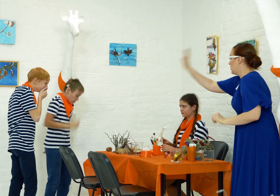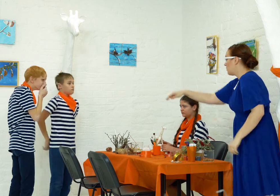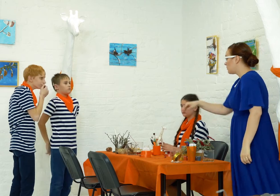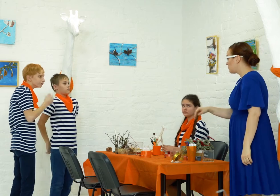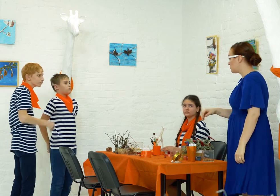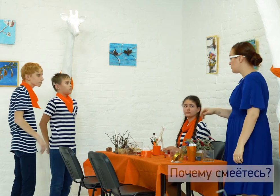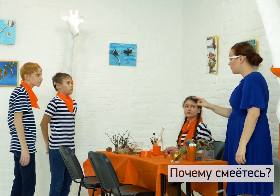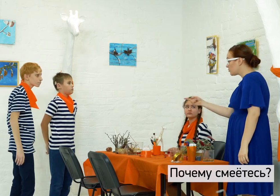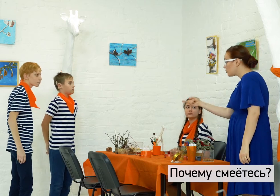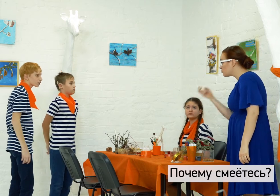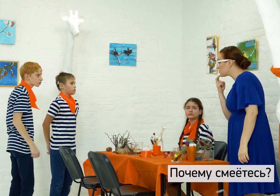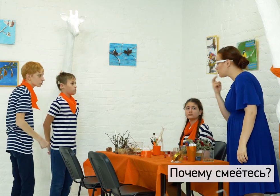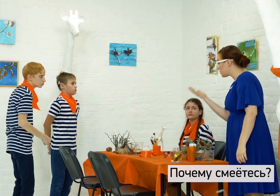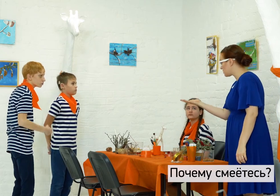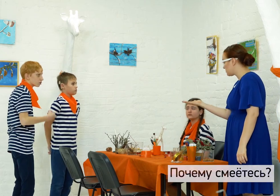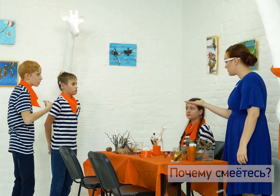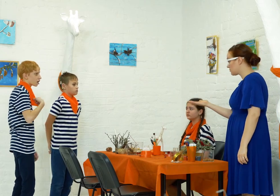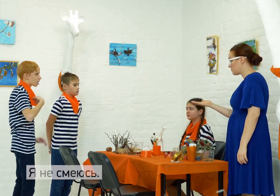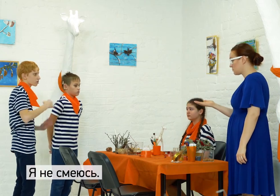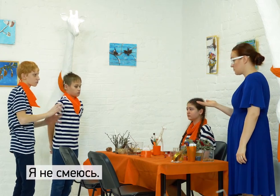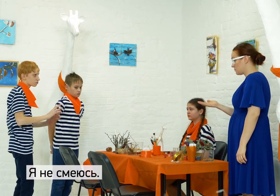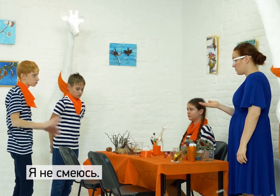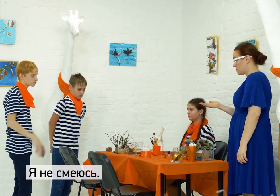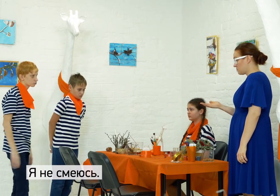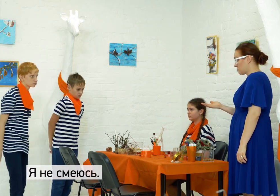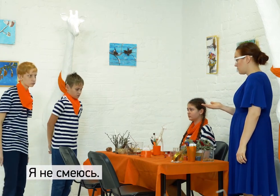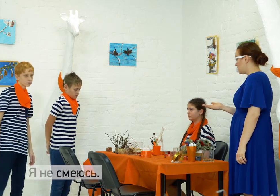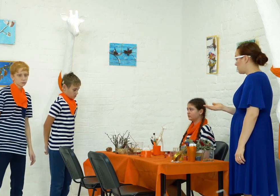Эй, почему смеетесь? Я не смеюсь.